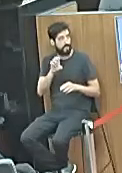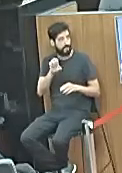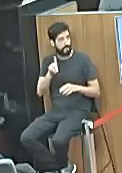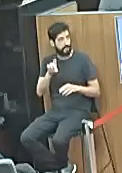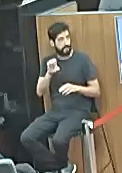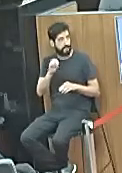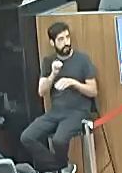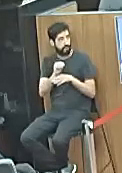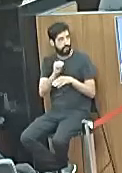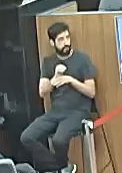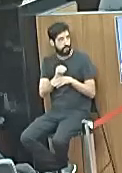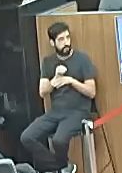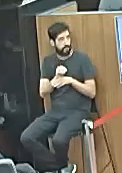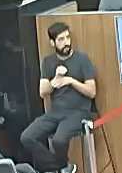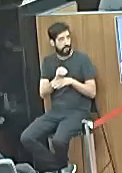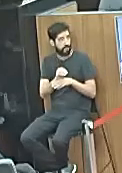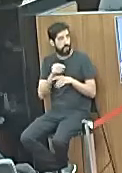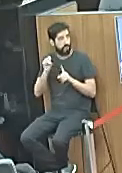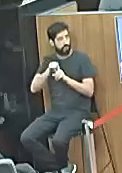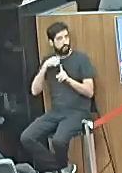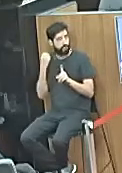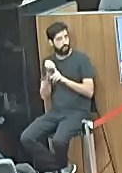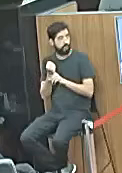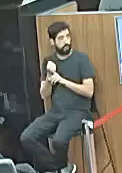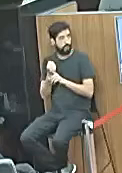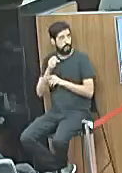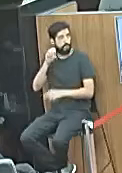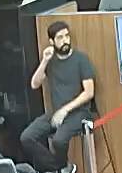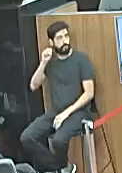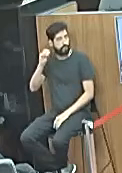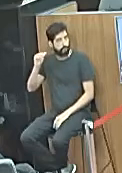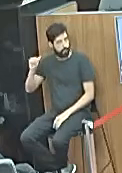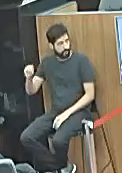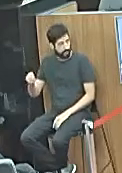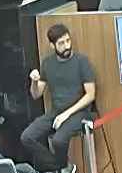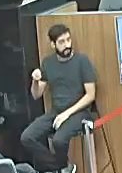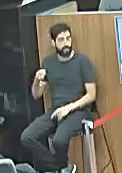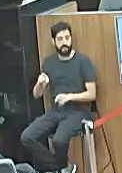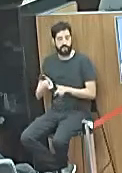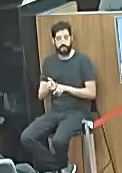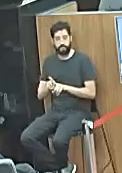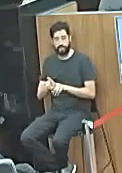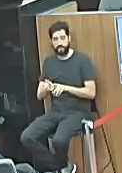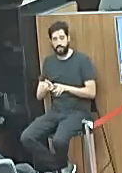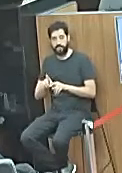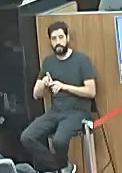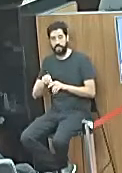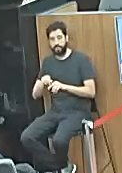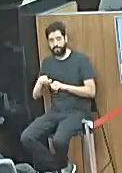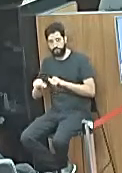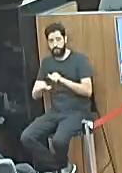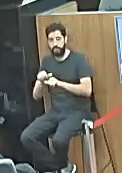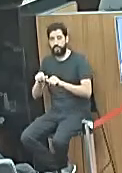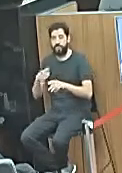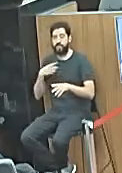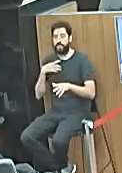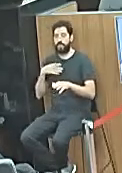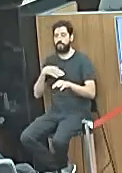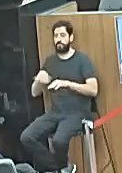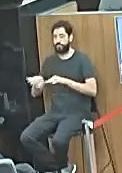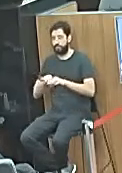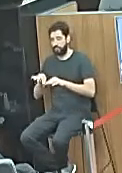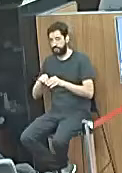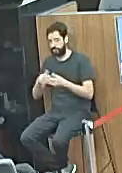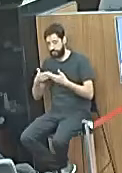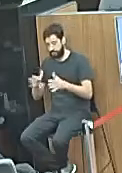aprimoramento da rede socioassistencial do suas e restaurar a ação estruturação da política de atendimento às medidas em meio